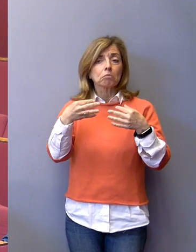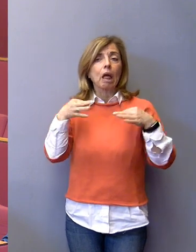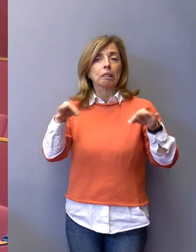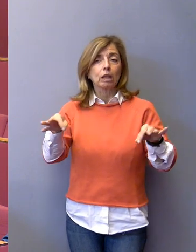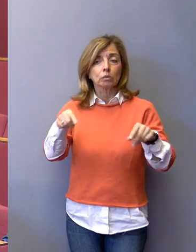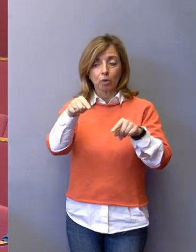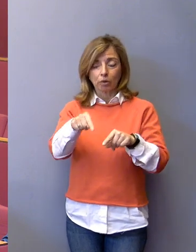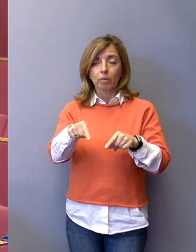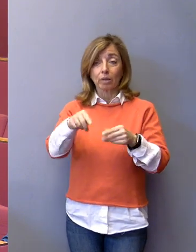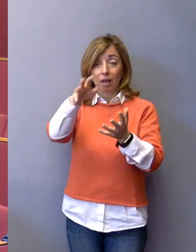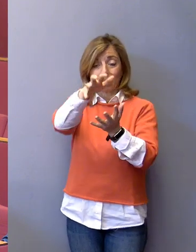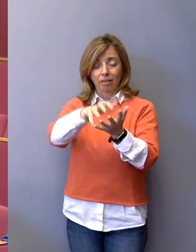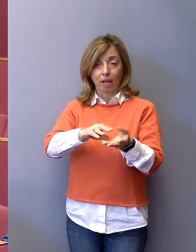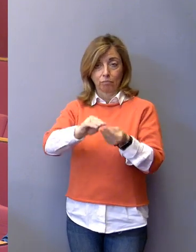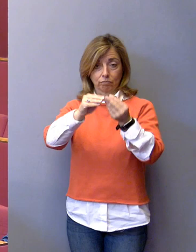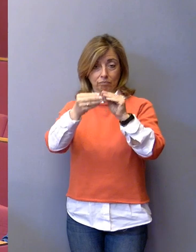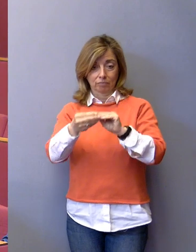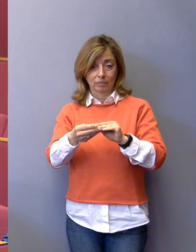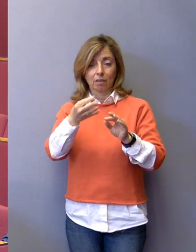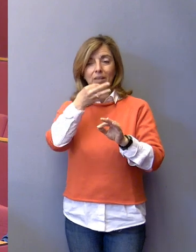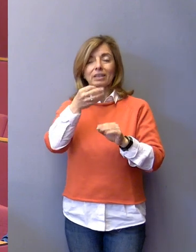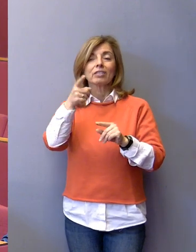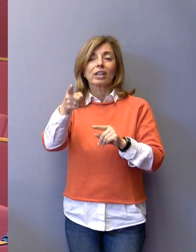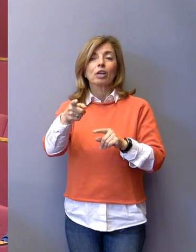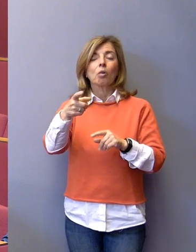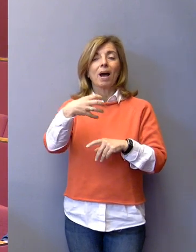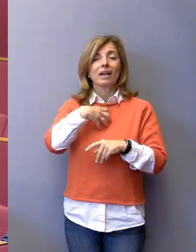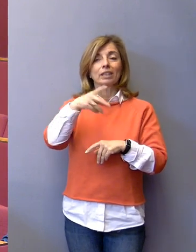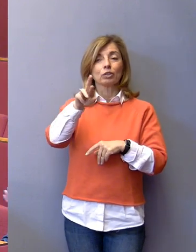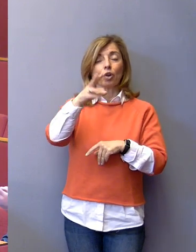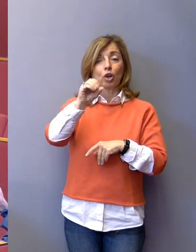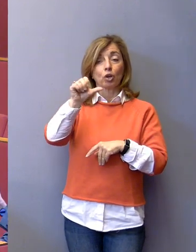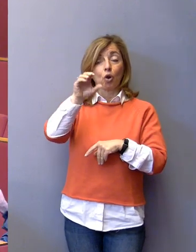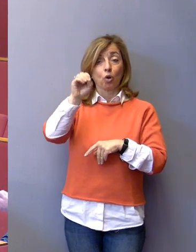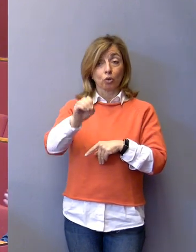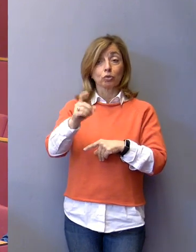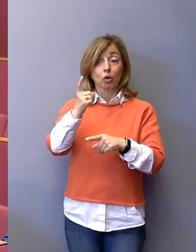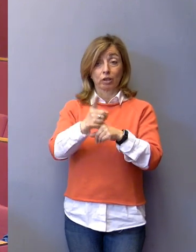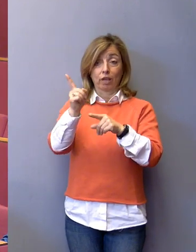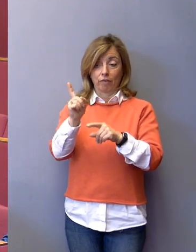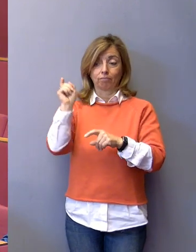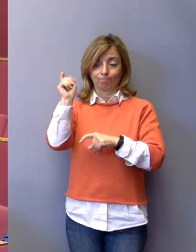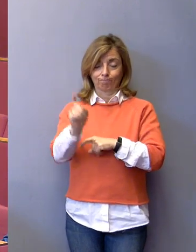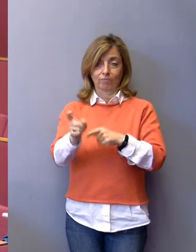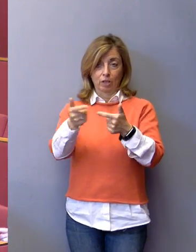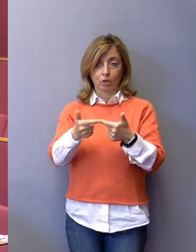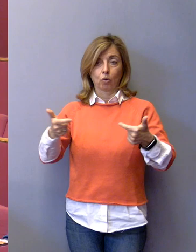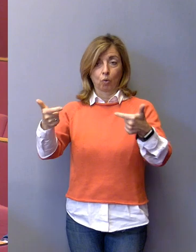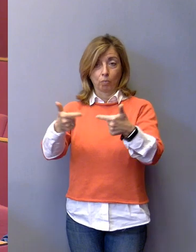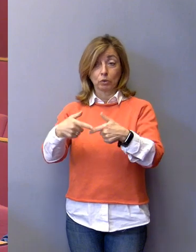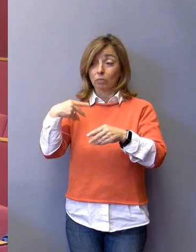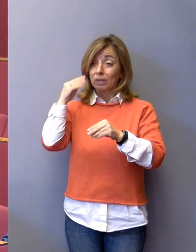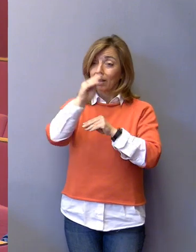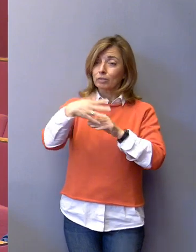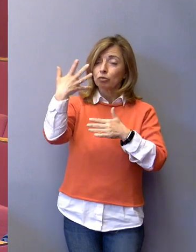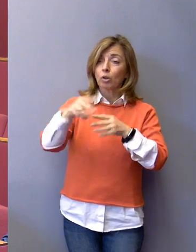alla certezza che l'assessora rosso venisse a conferire nella poita commissione richiesta dallo stesso paese democratico a ottobre su quella che